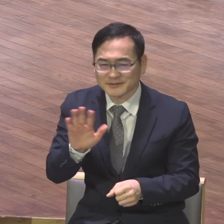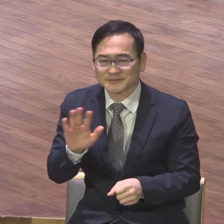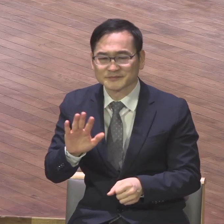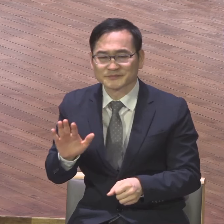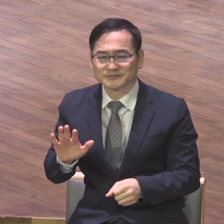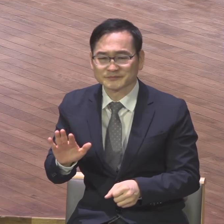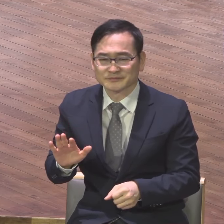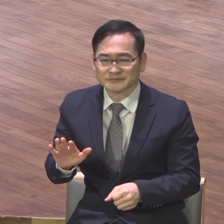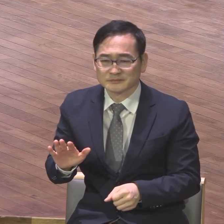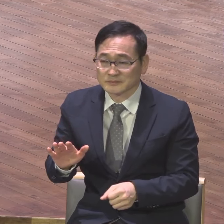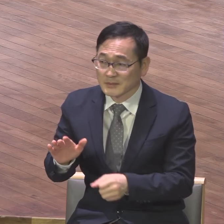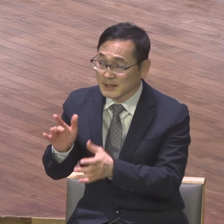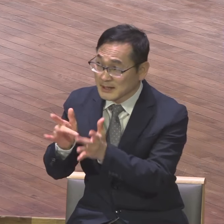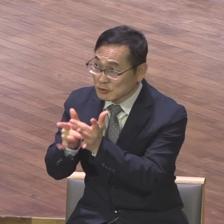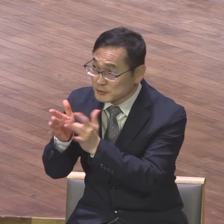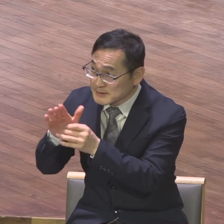아니에요.